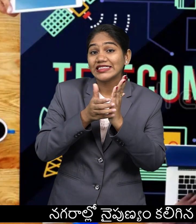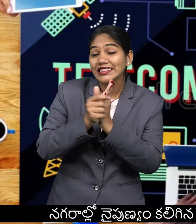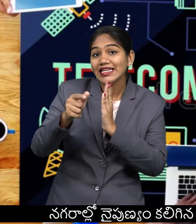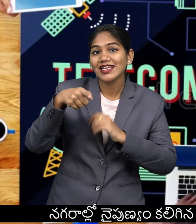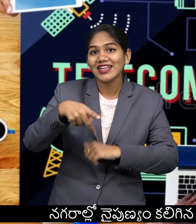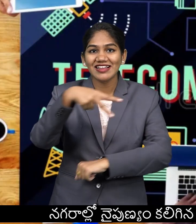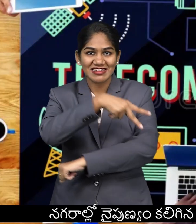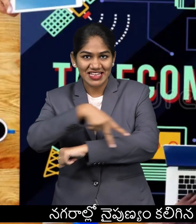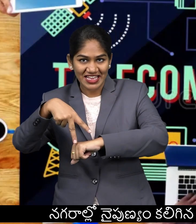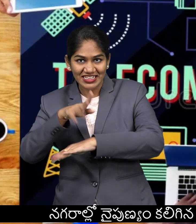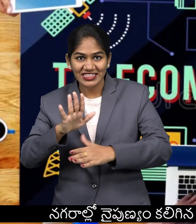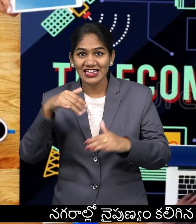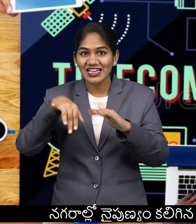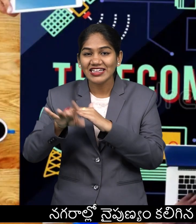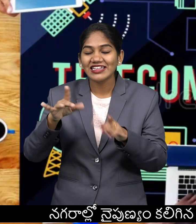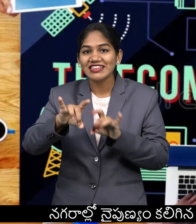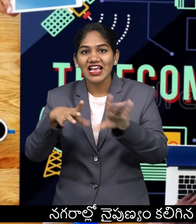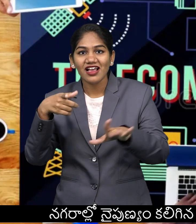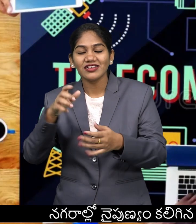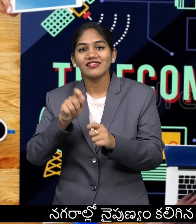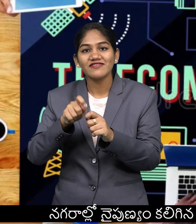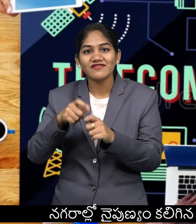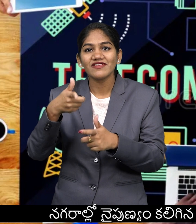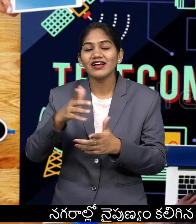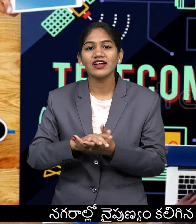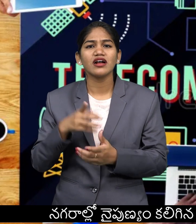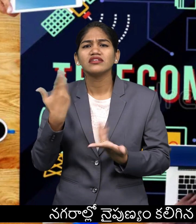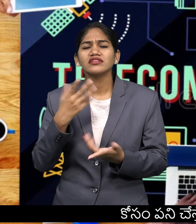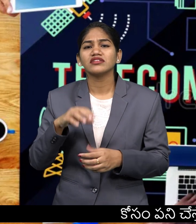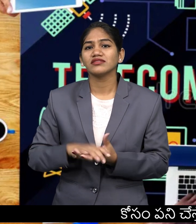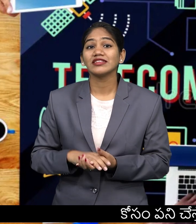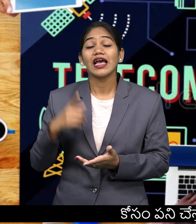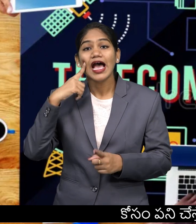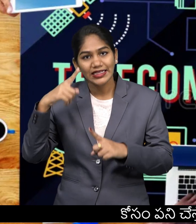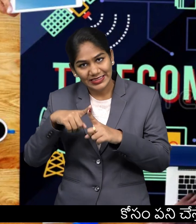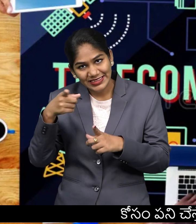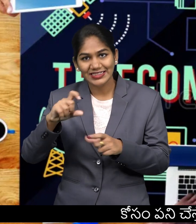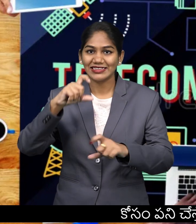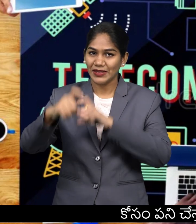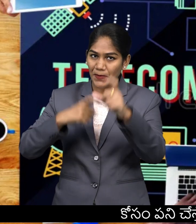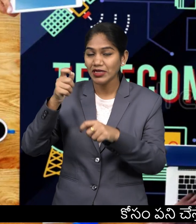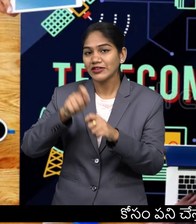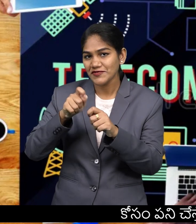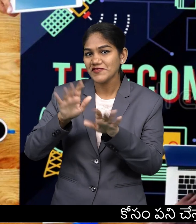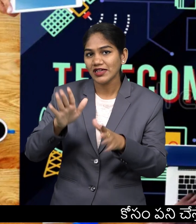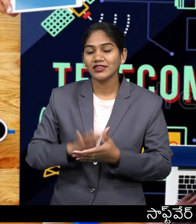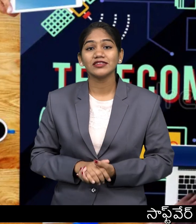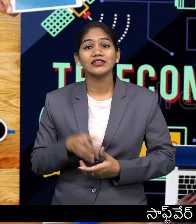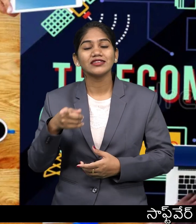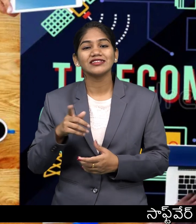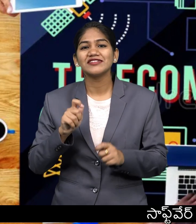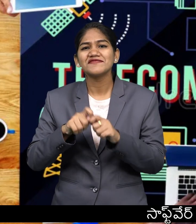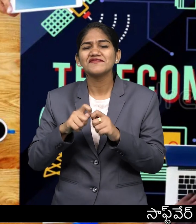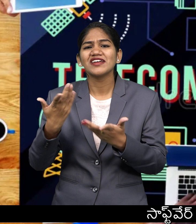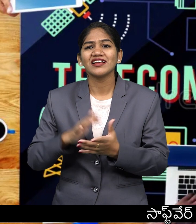నగరాల్లో నైపుణ్యం కలిగిన ఇంజనీర్లు సమాచార సాంకేతిక సంస్థల కోసం పనిచేస్తారు. ప్రపంచ కంపెనీలకు